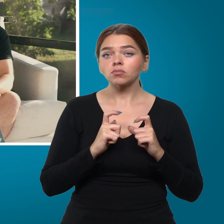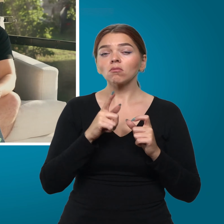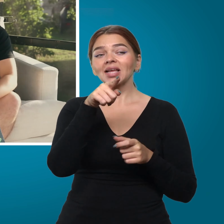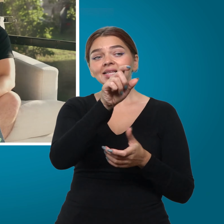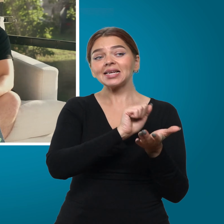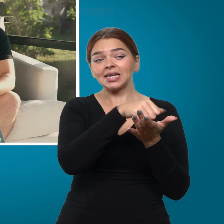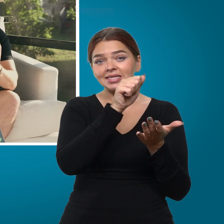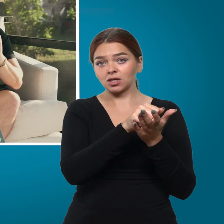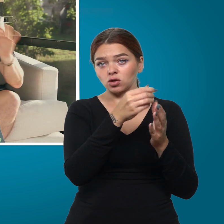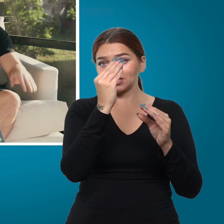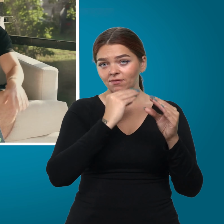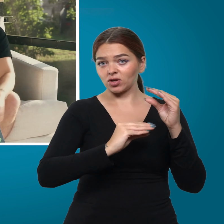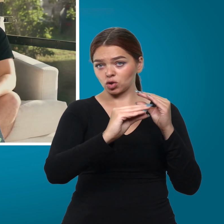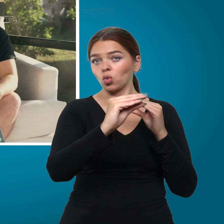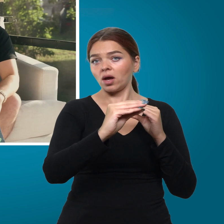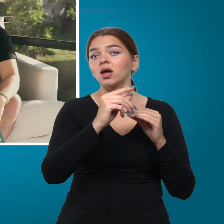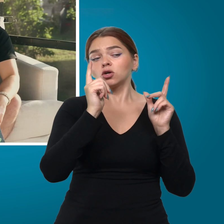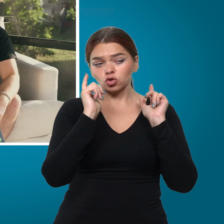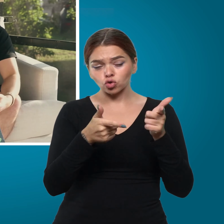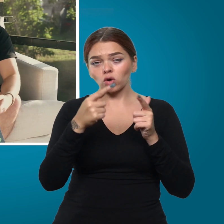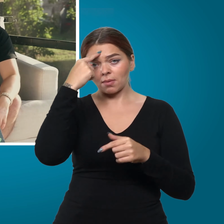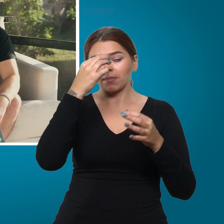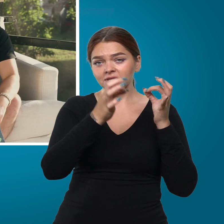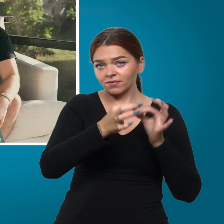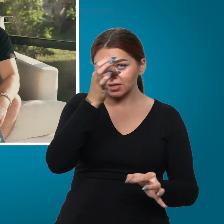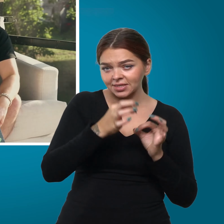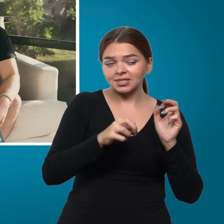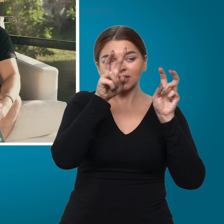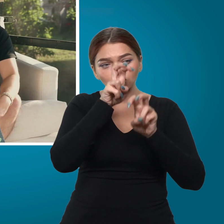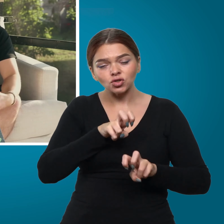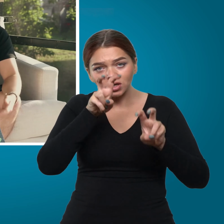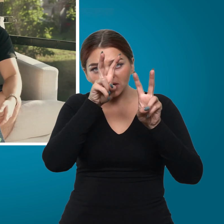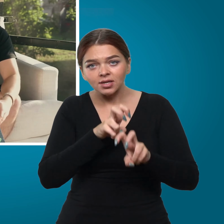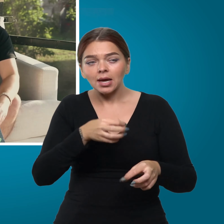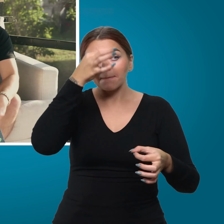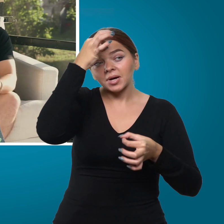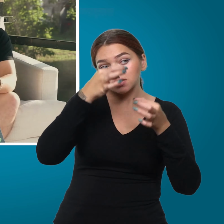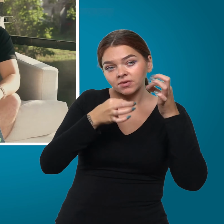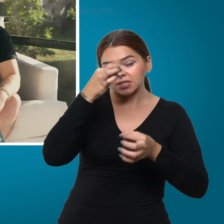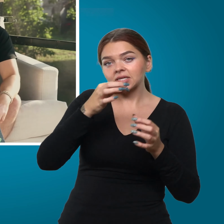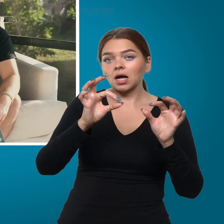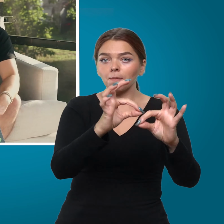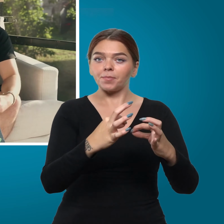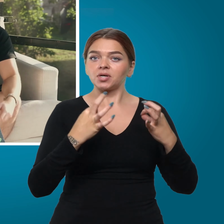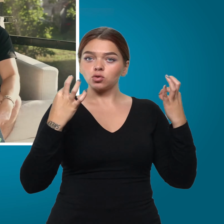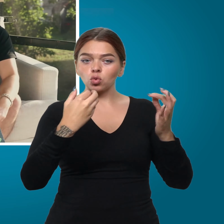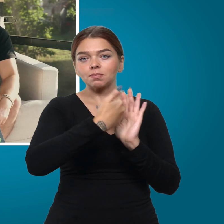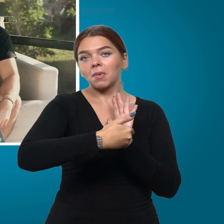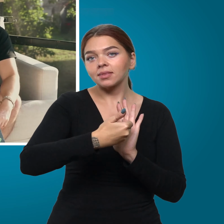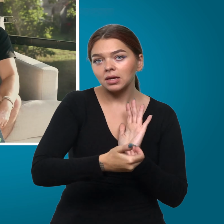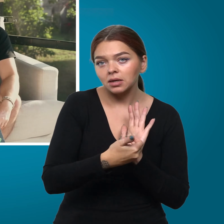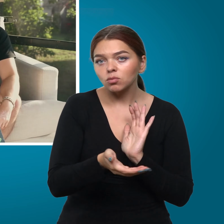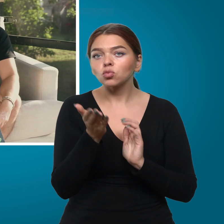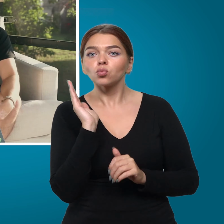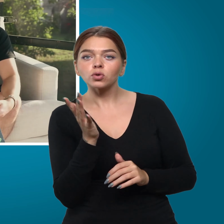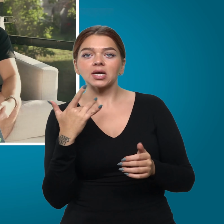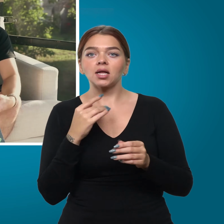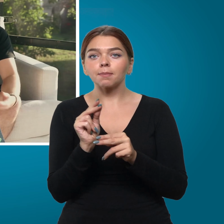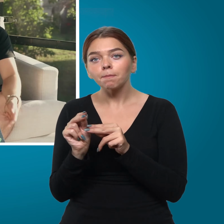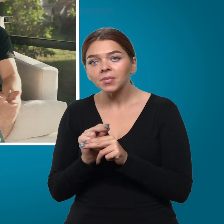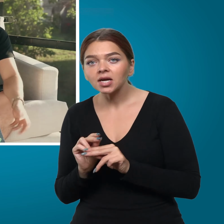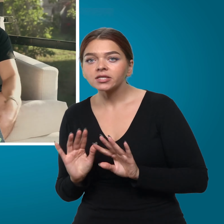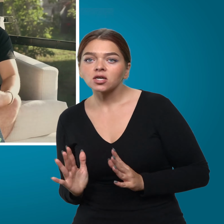išsirinkau keletą leidyklų, joms nusinčiau ir laukiau atsakymo, ką jos pagalvos. Visgi galiausiai, kadangi tai nesavilaida, o leidyklos investuoja, tai